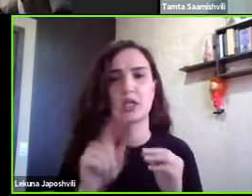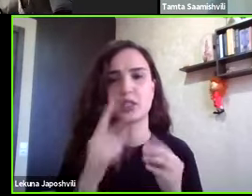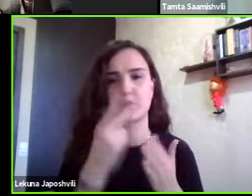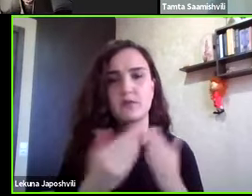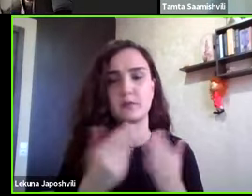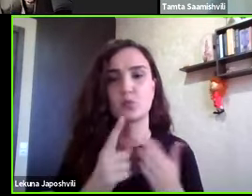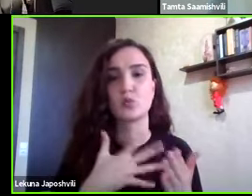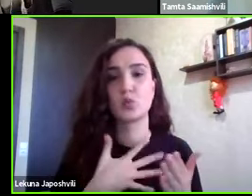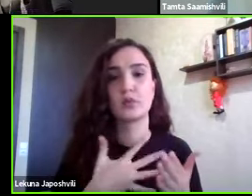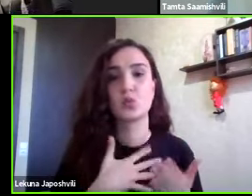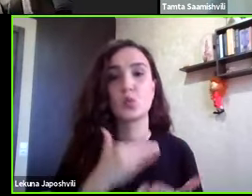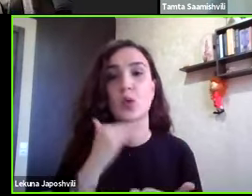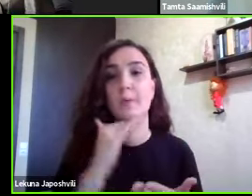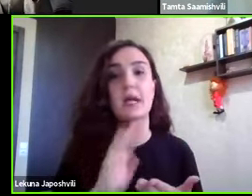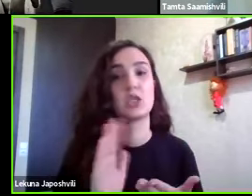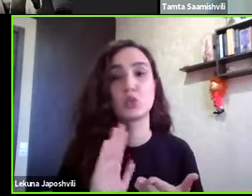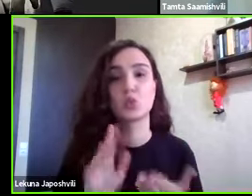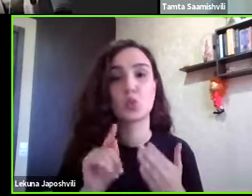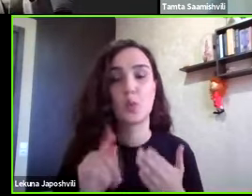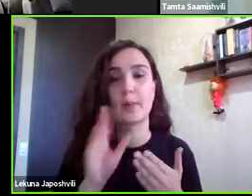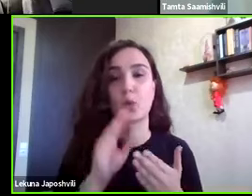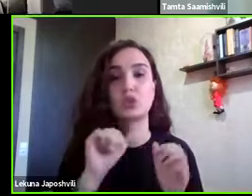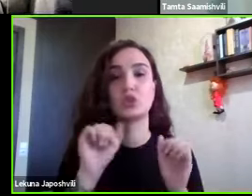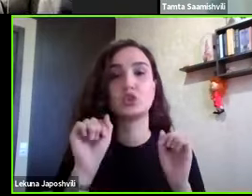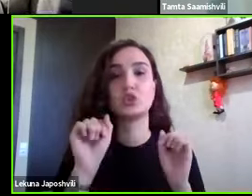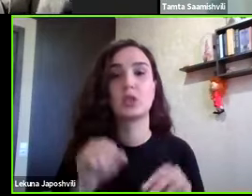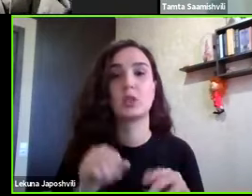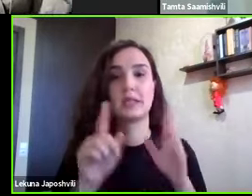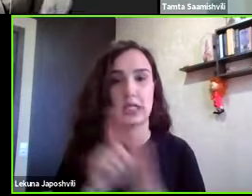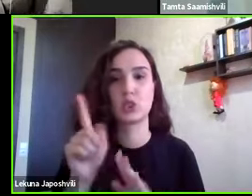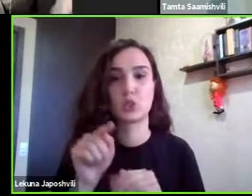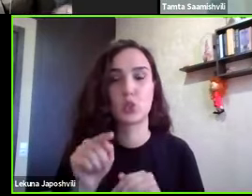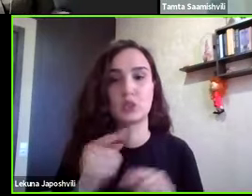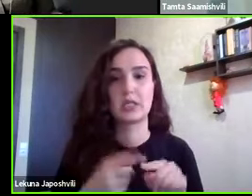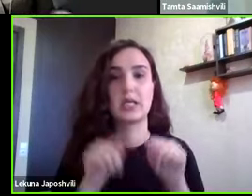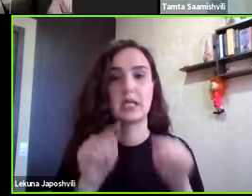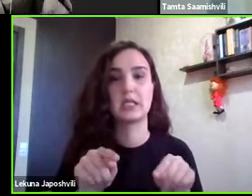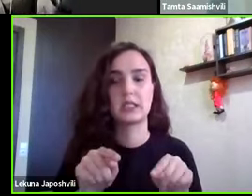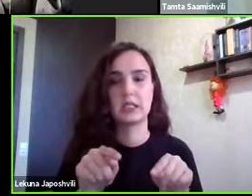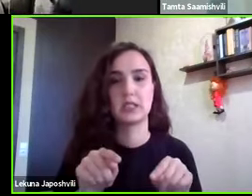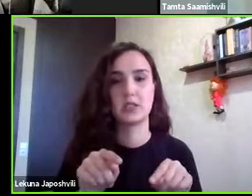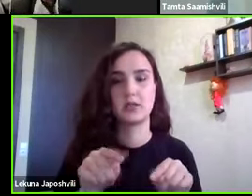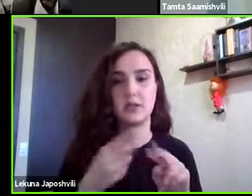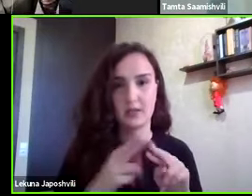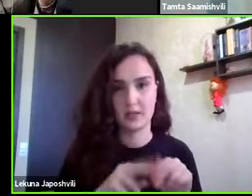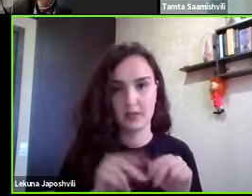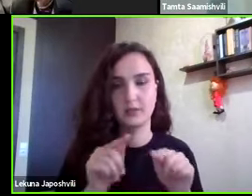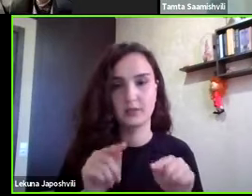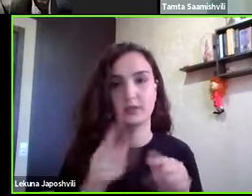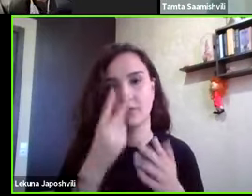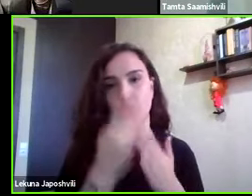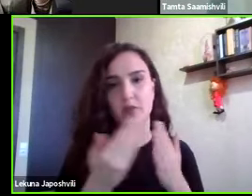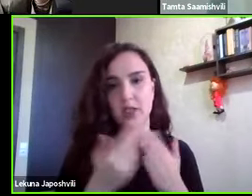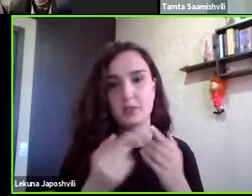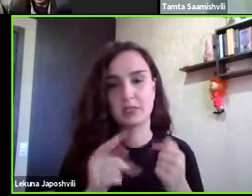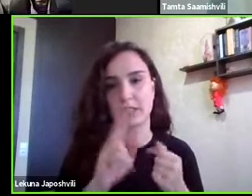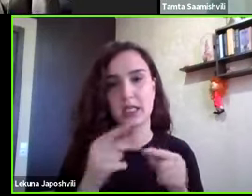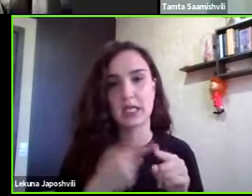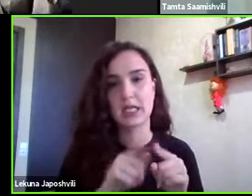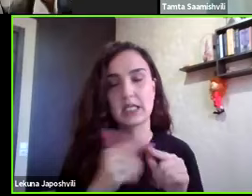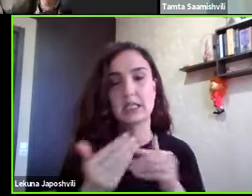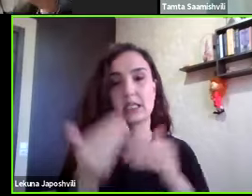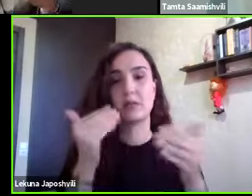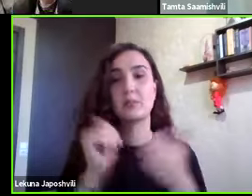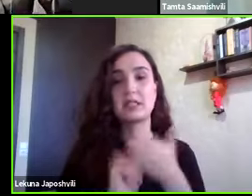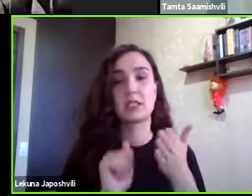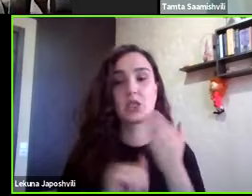სუნთქვის უკმარისობა როდის შეიძლება დაიწყოს, ხო? აი ეს ზომი გაგვეჩვენებს, ესა გვეჩვენებს და ეს წინაპირობა,